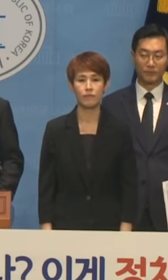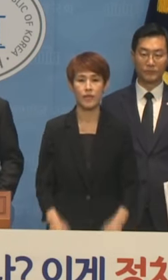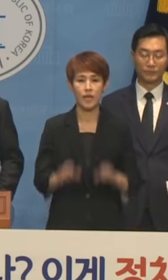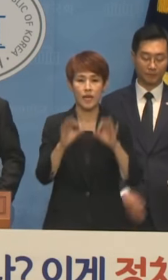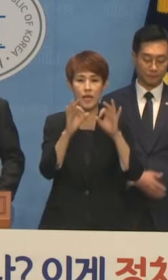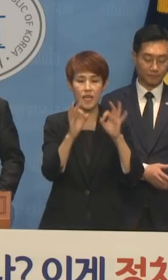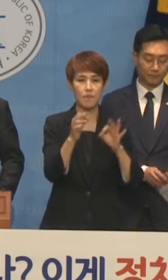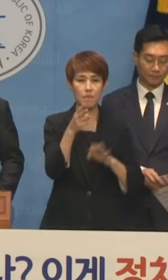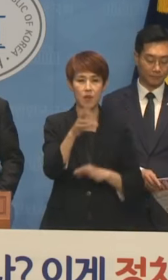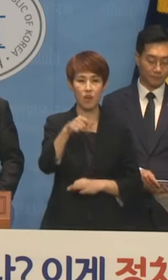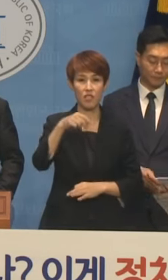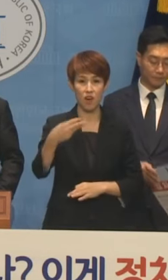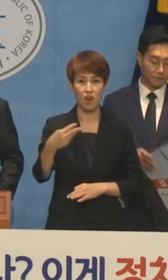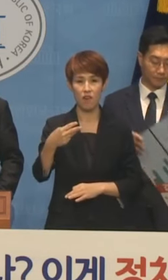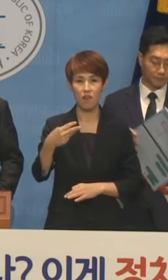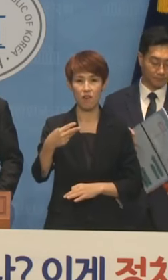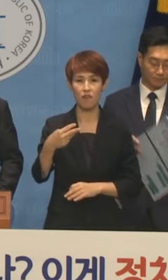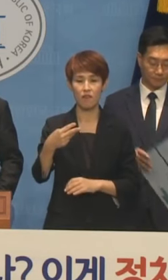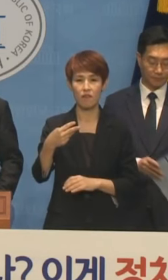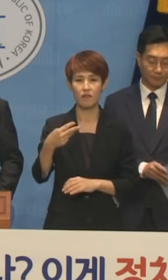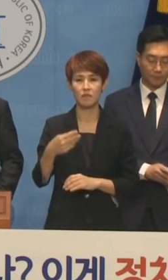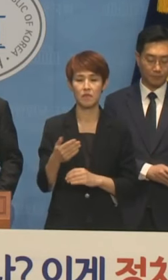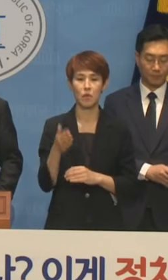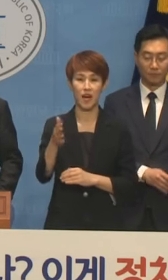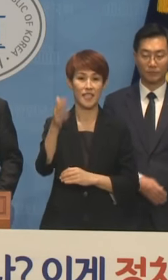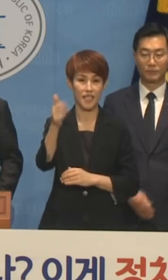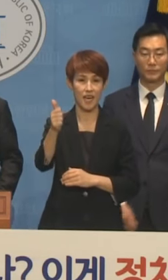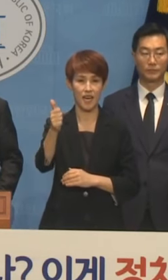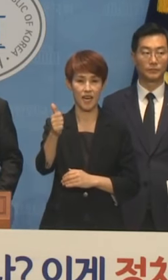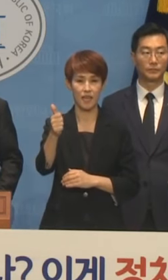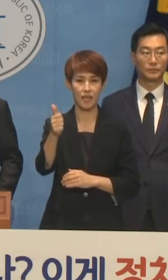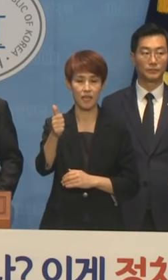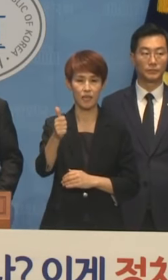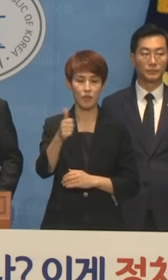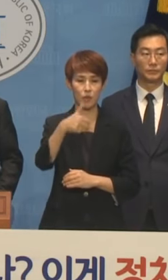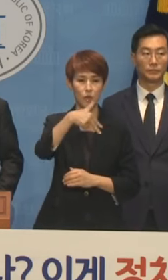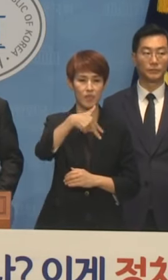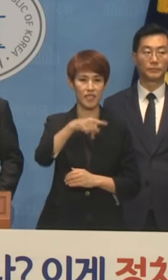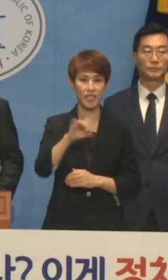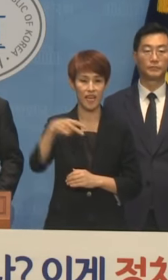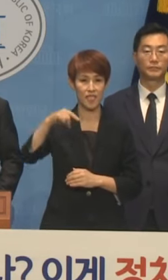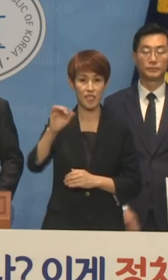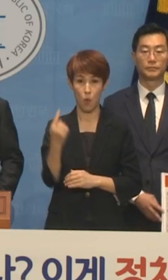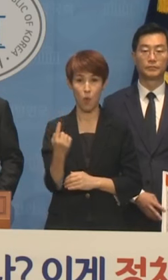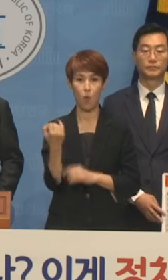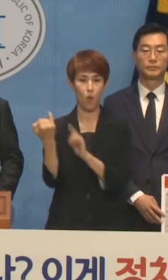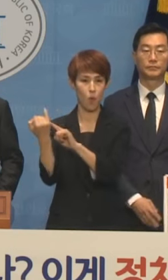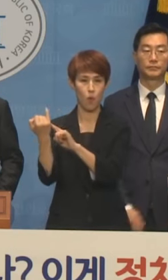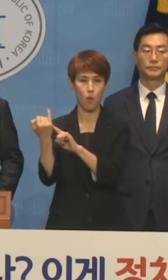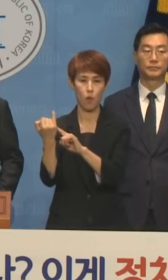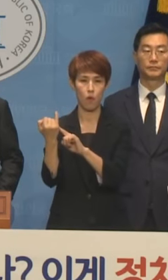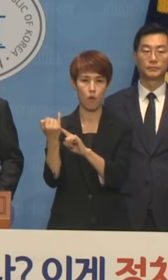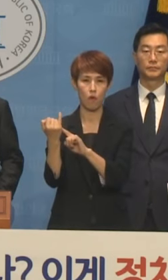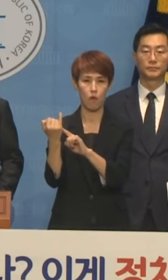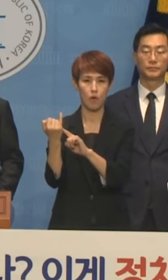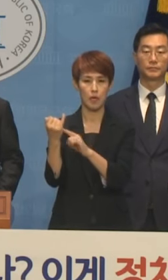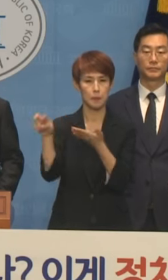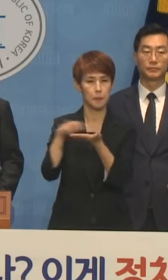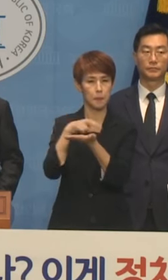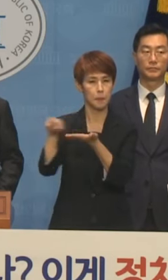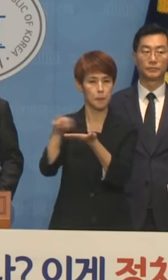김영철 대검 반부패 그 1과장, 그리고 피의자 그 장시호의 부적절한 그 사적인